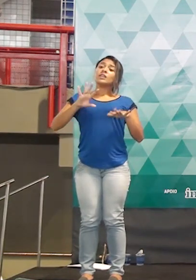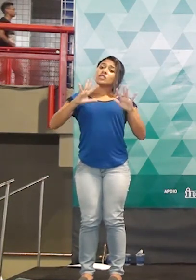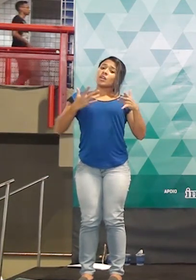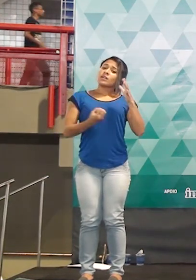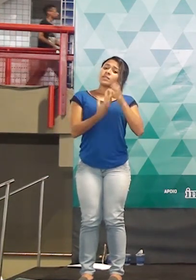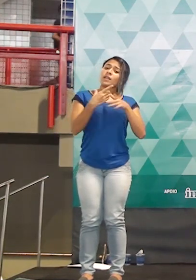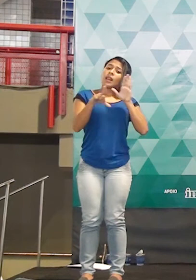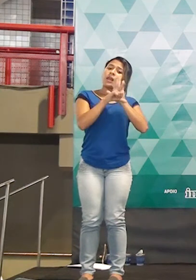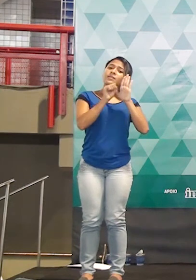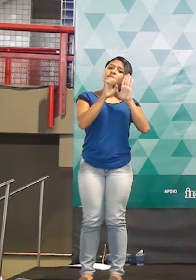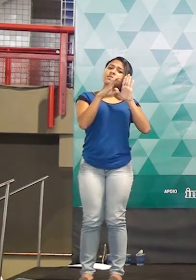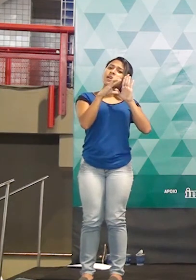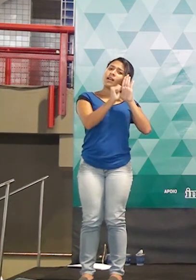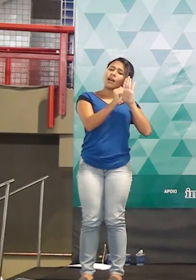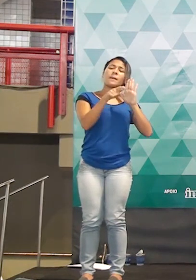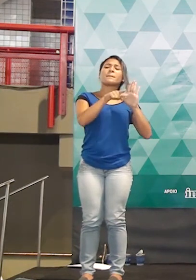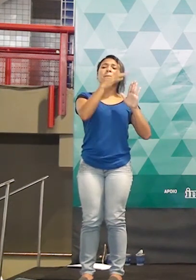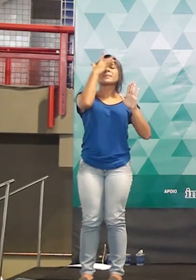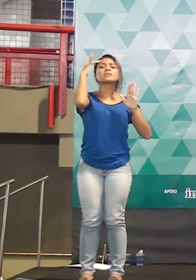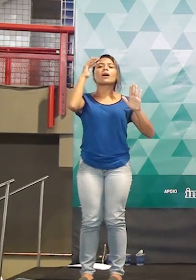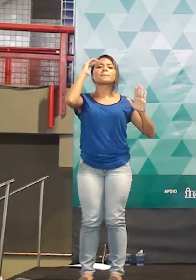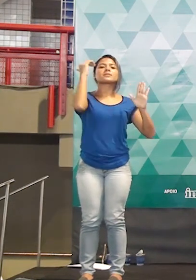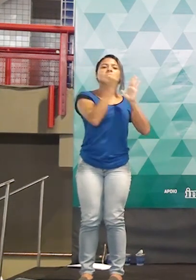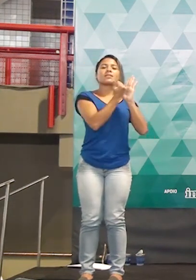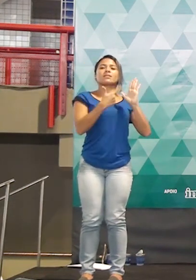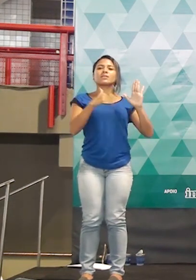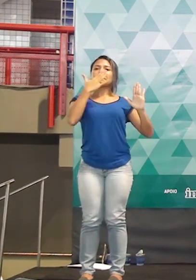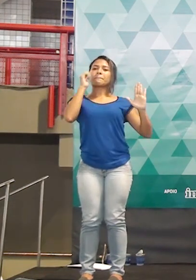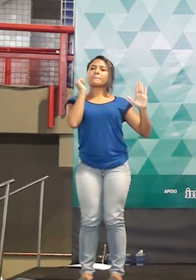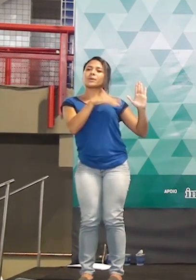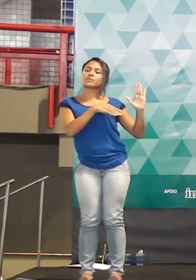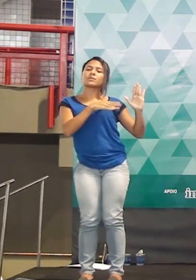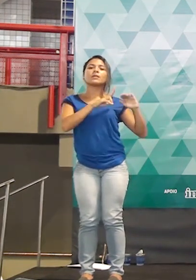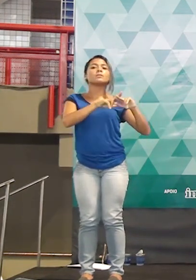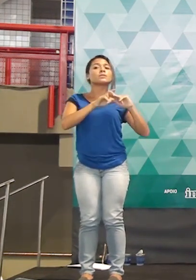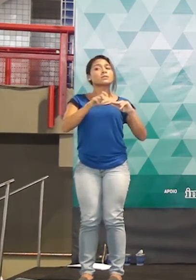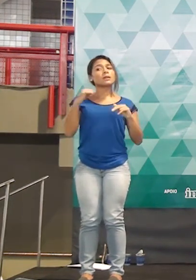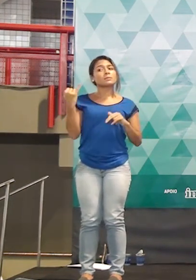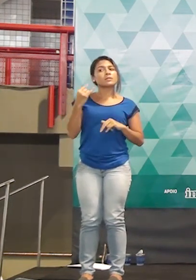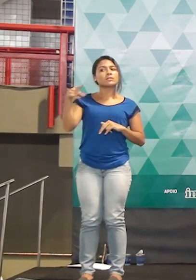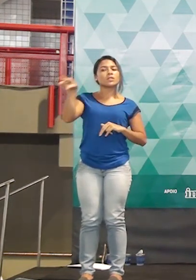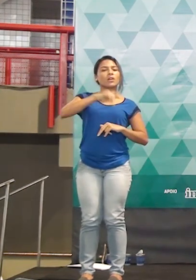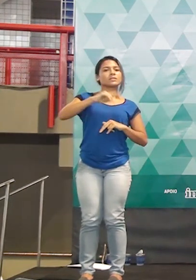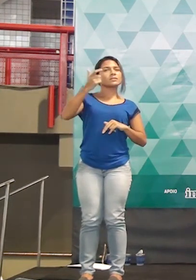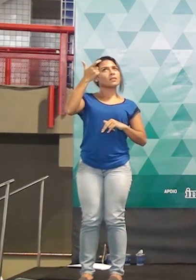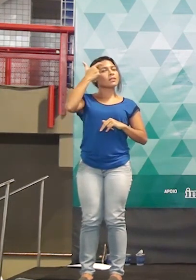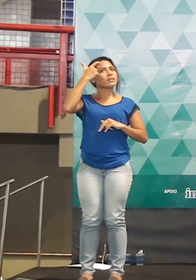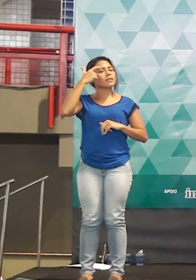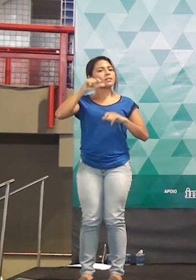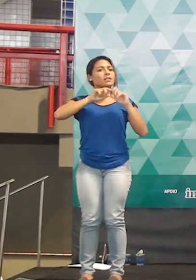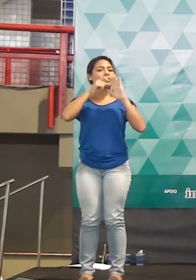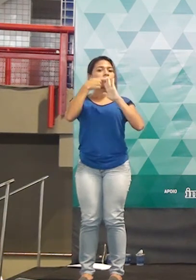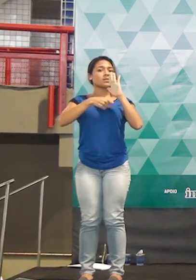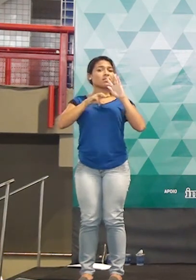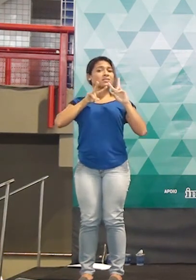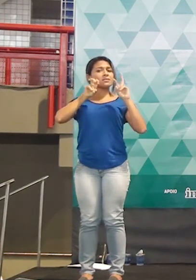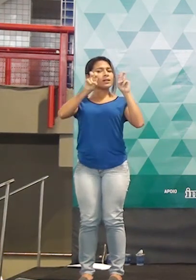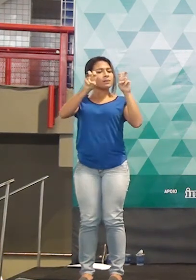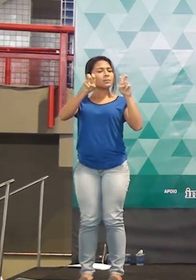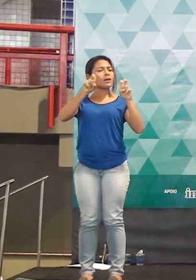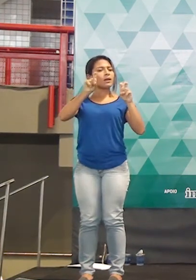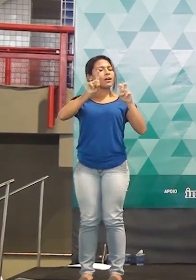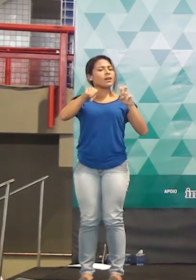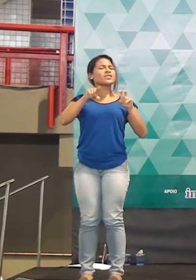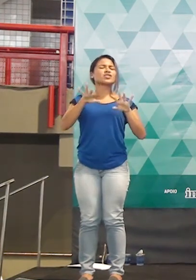obedeciam. Então é muito importante que a gente saiba, o tema da redação é uma coisa que já faz